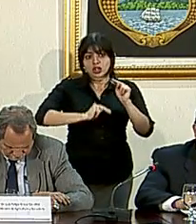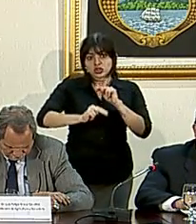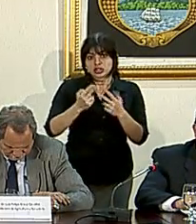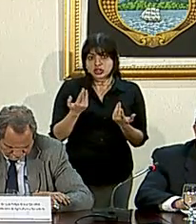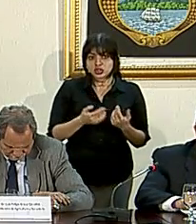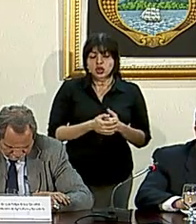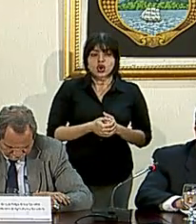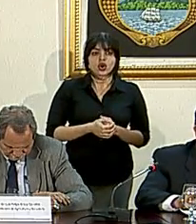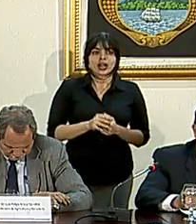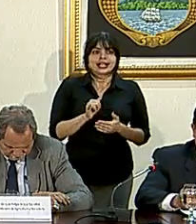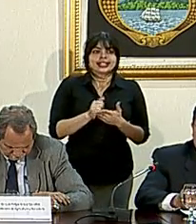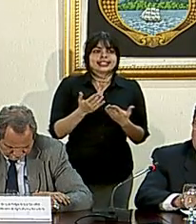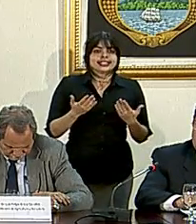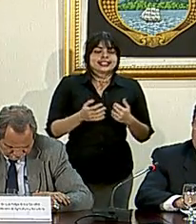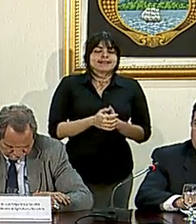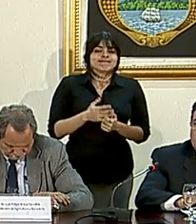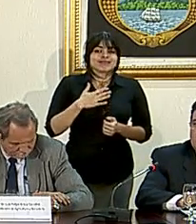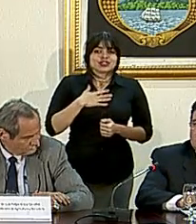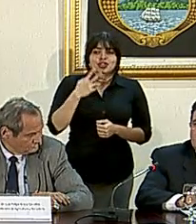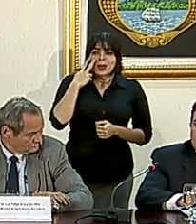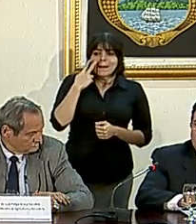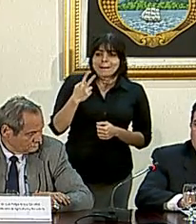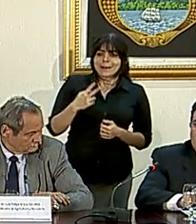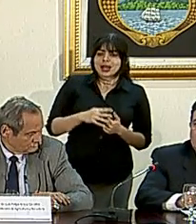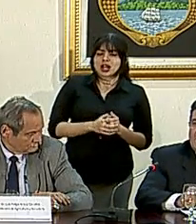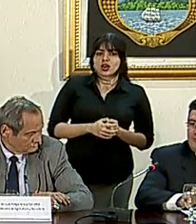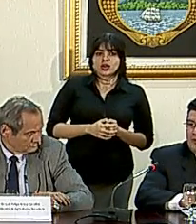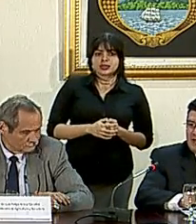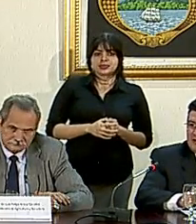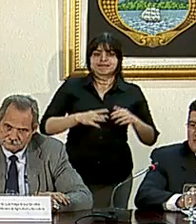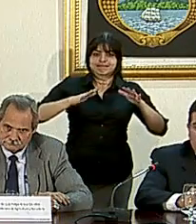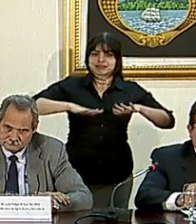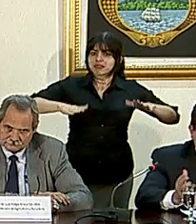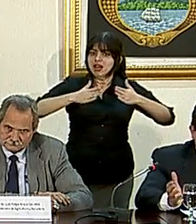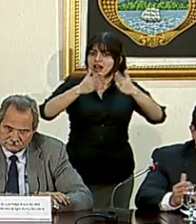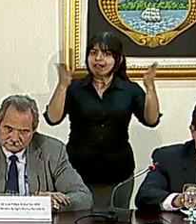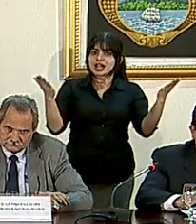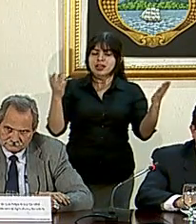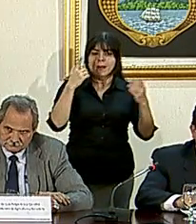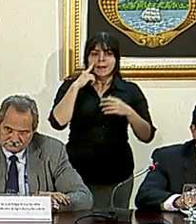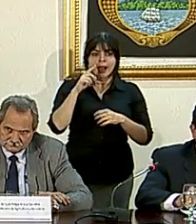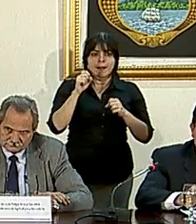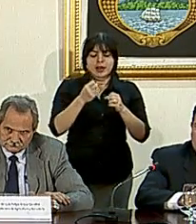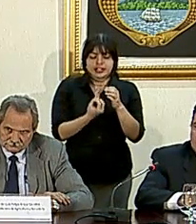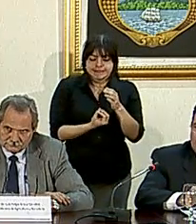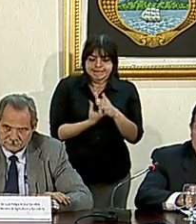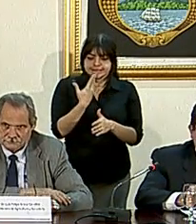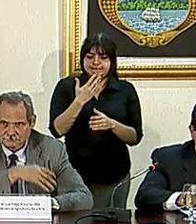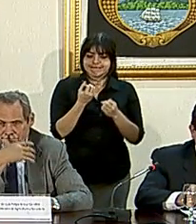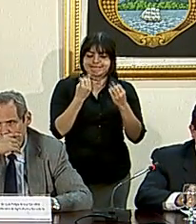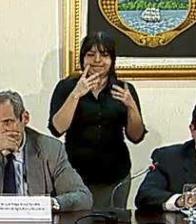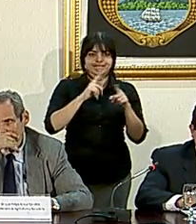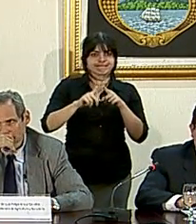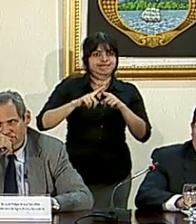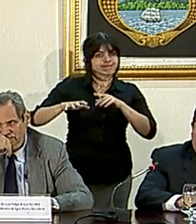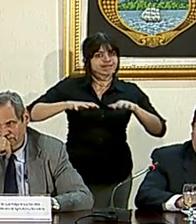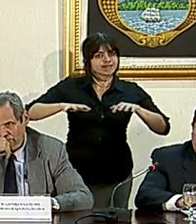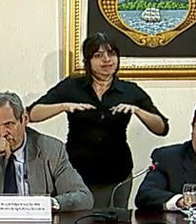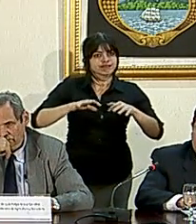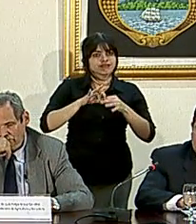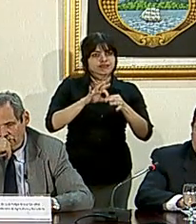negociación, así que más bien yo lo que veo es el campo abierto para generar múltiples acciones